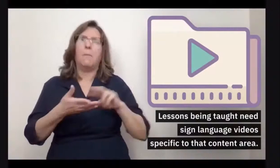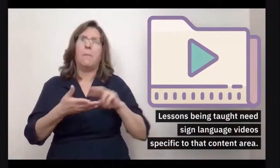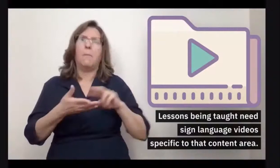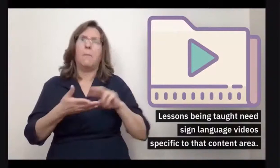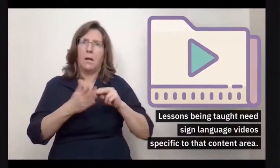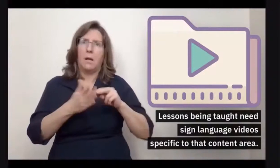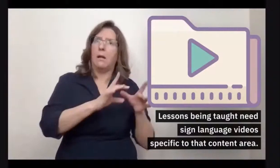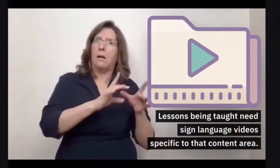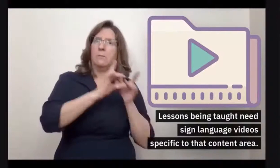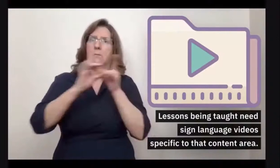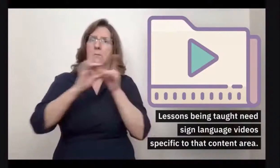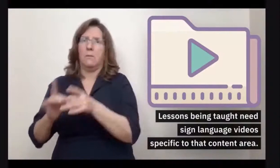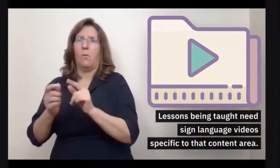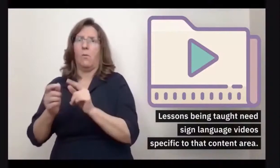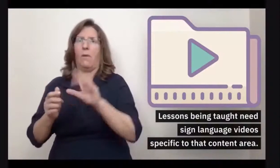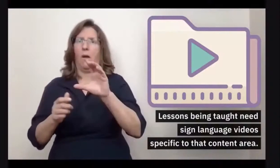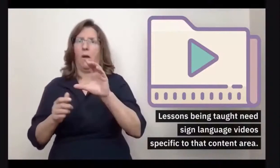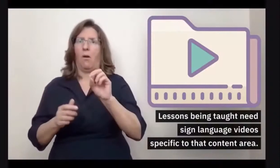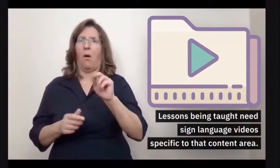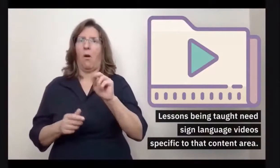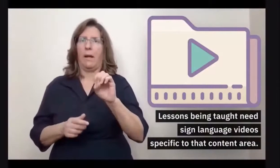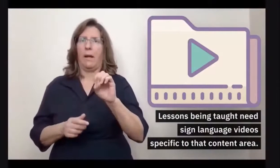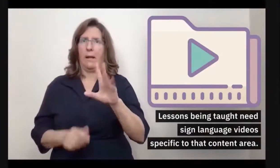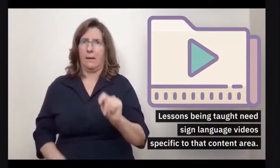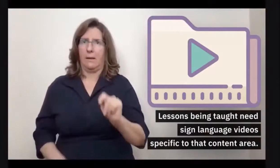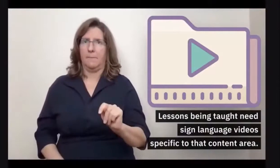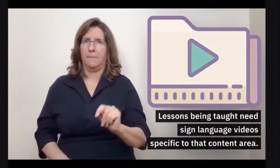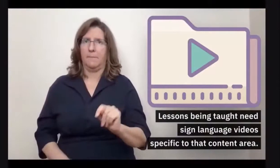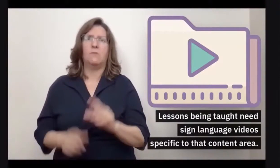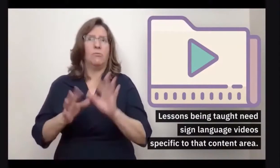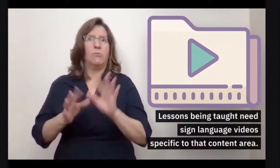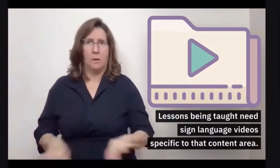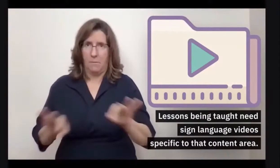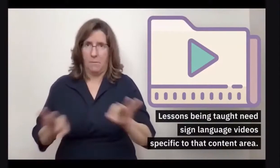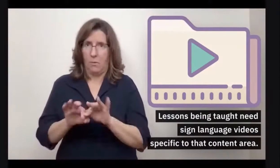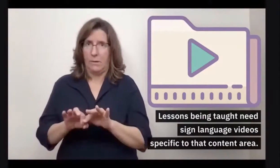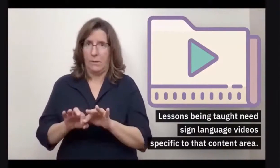Los alumnos con sordera necesitan más tiempo para procesar la información,